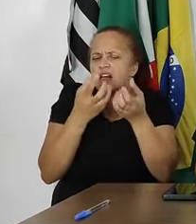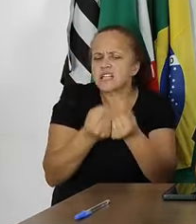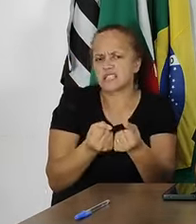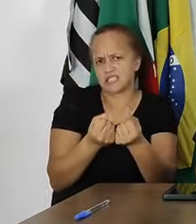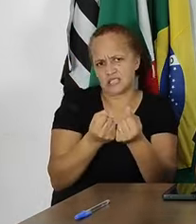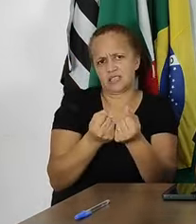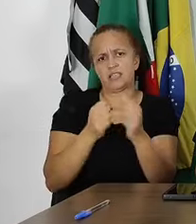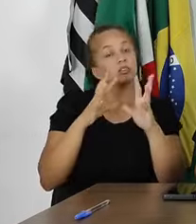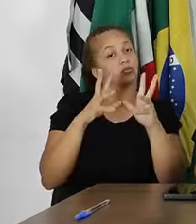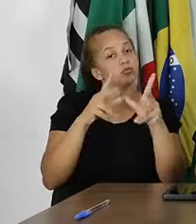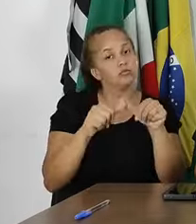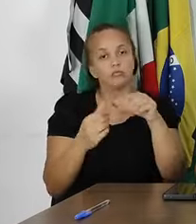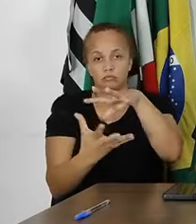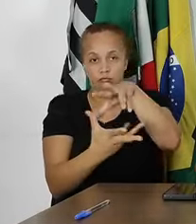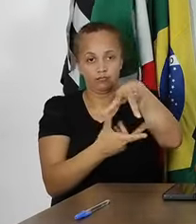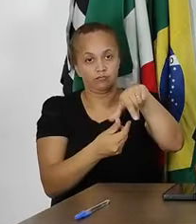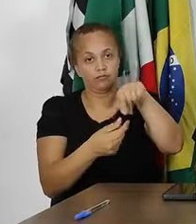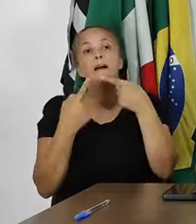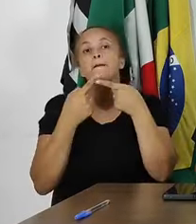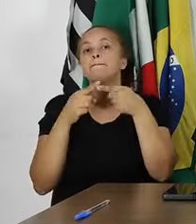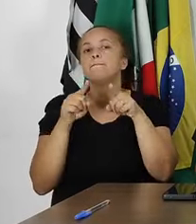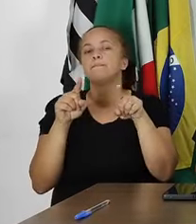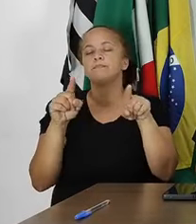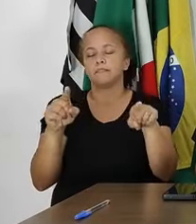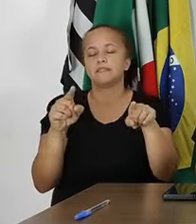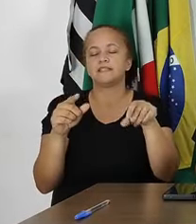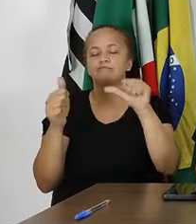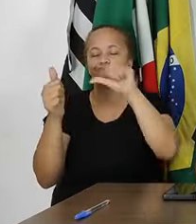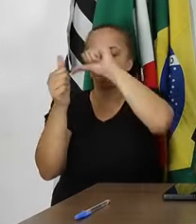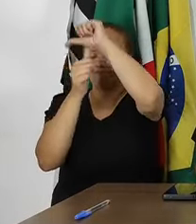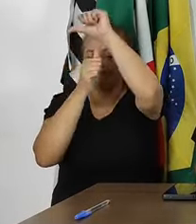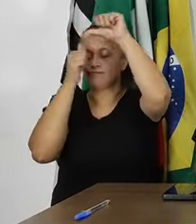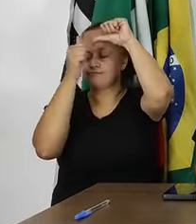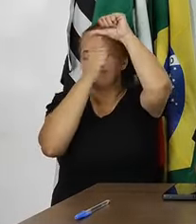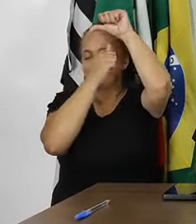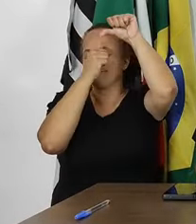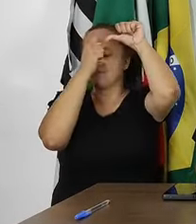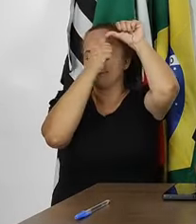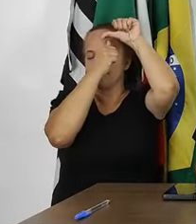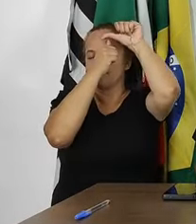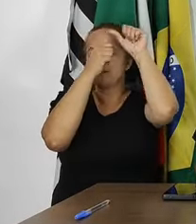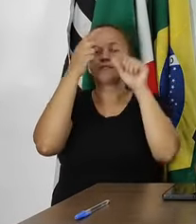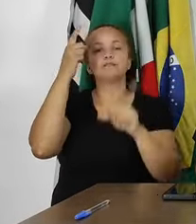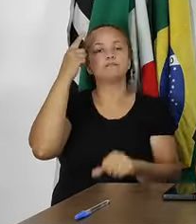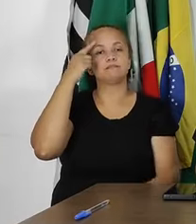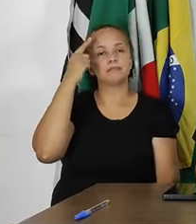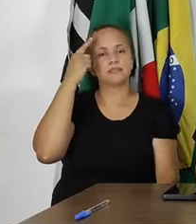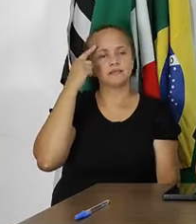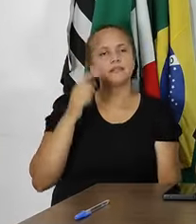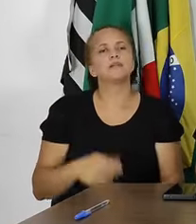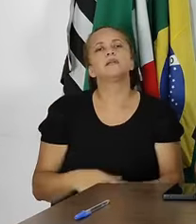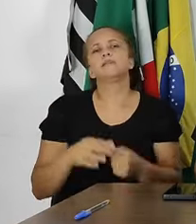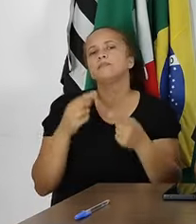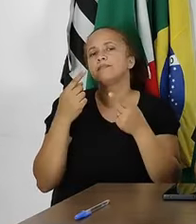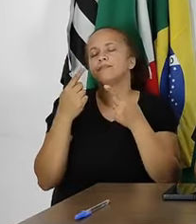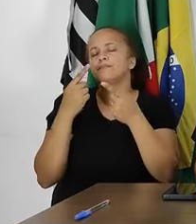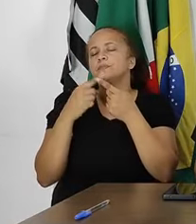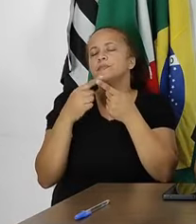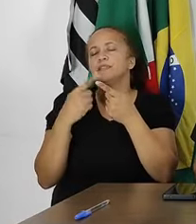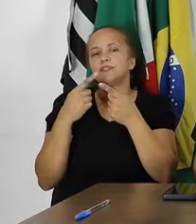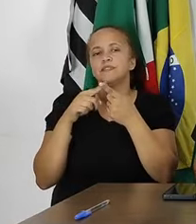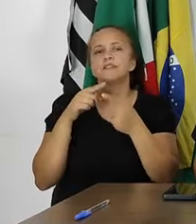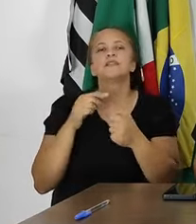mundo, mas transformai-vos pela renovação da vossa mente. Para quê? Para